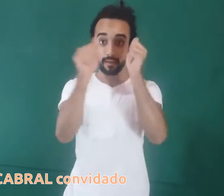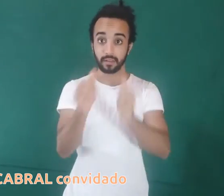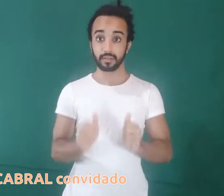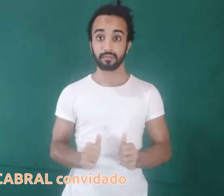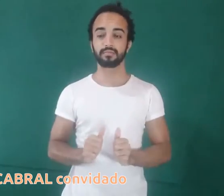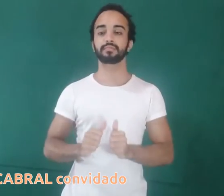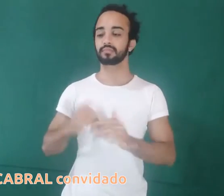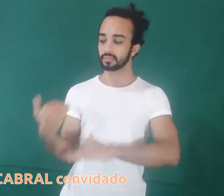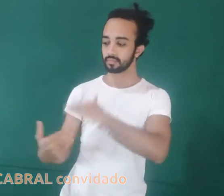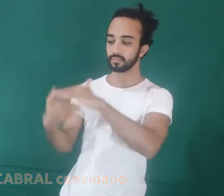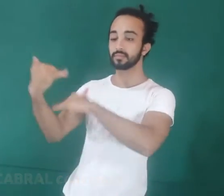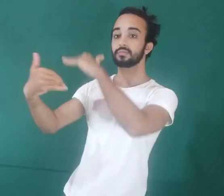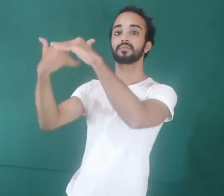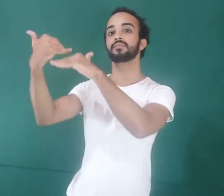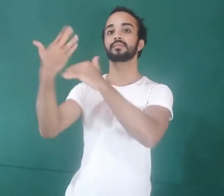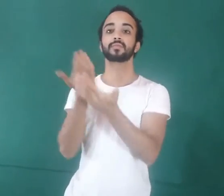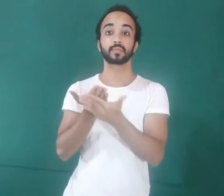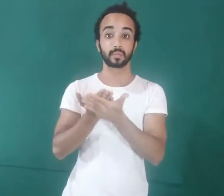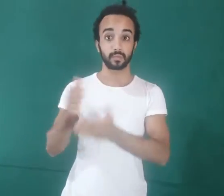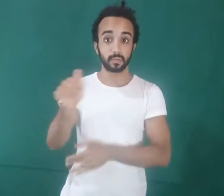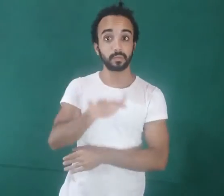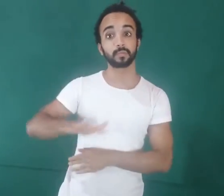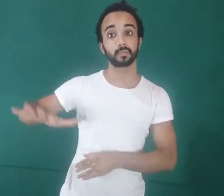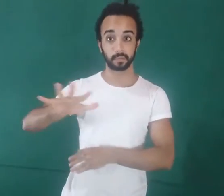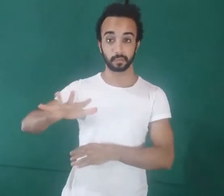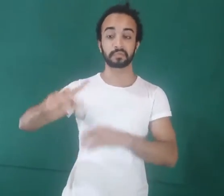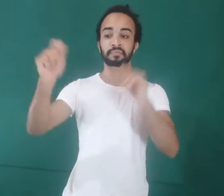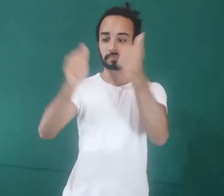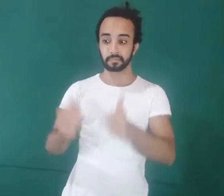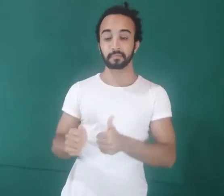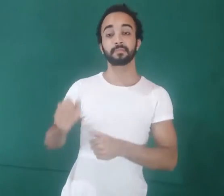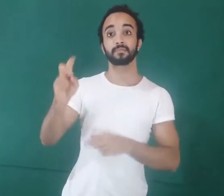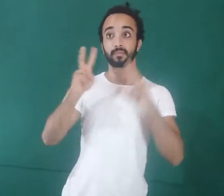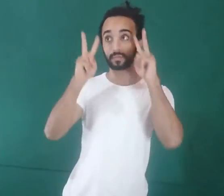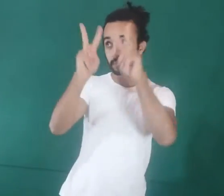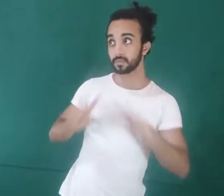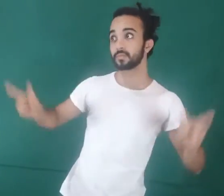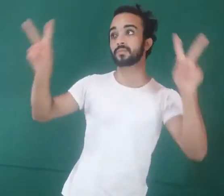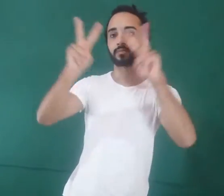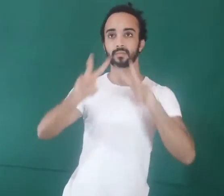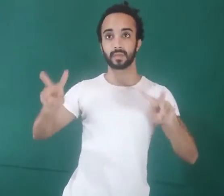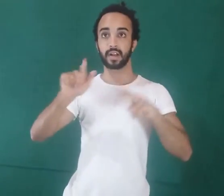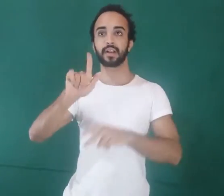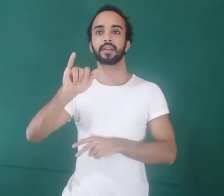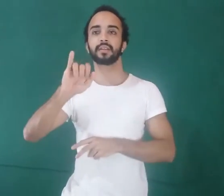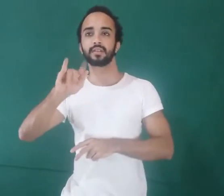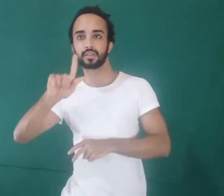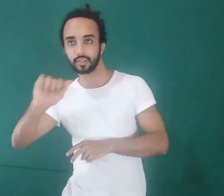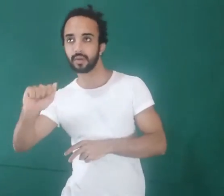ela foi desenvolvida através dos estudos em artes visuais, Oiticica, Lígia, essa galera toda que fritou os